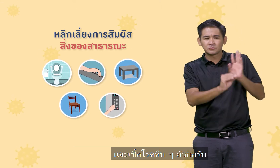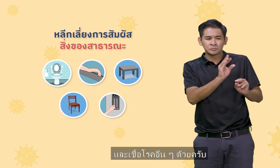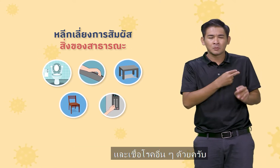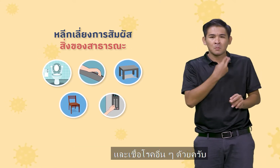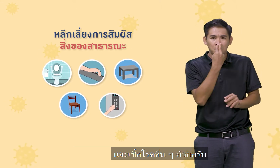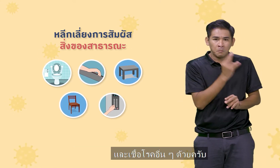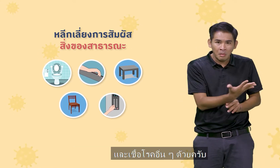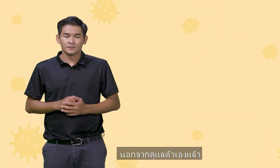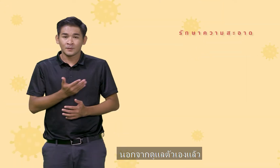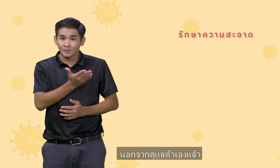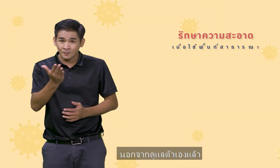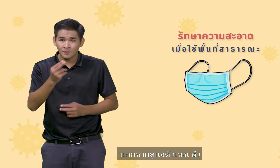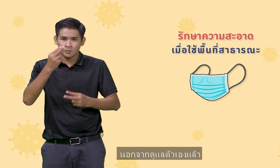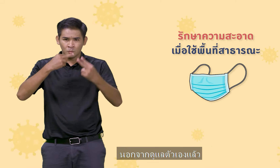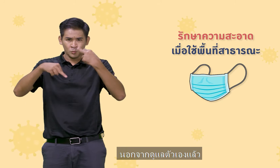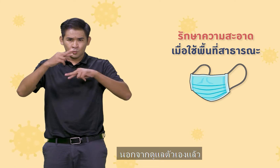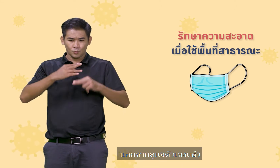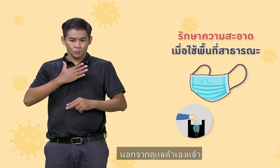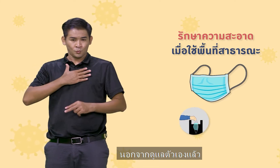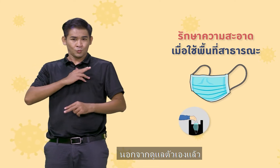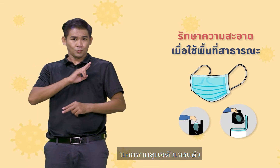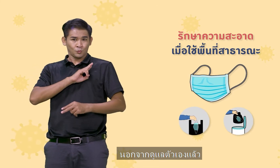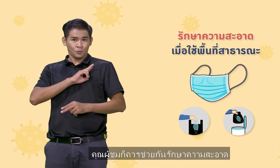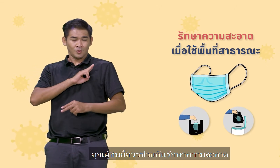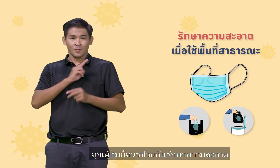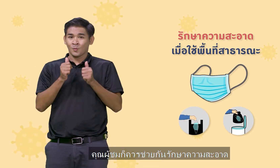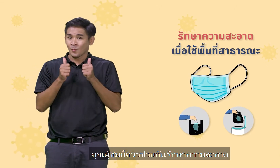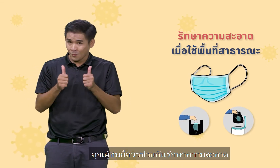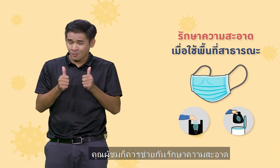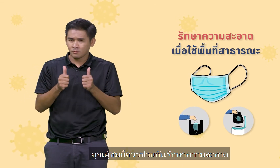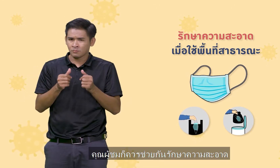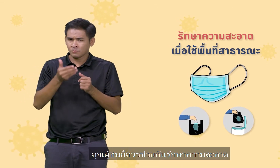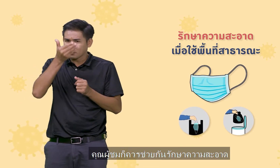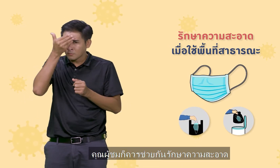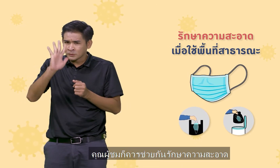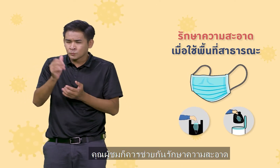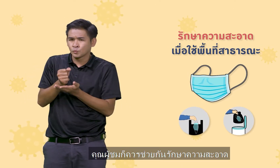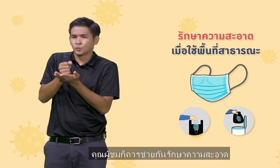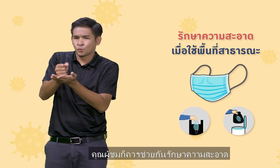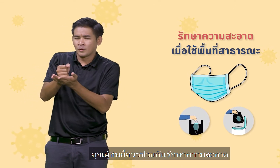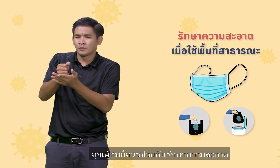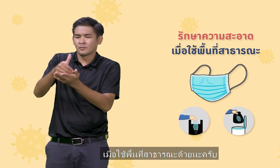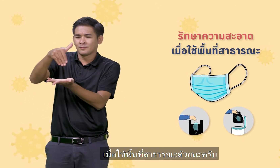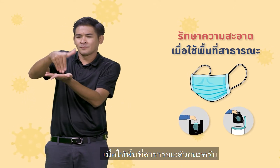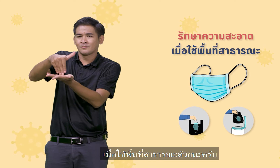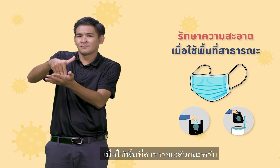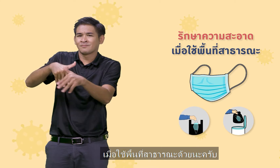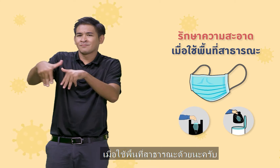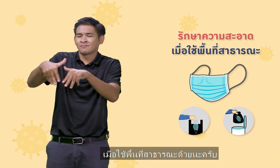ครับนอกจากดูแลตัวเองแล้วคุณผู้ชมควรช่วยกันรักษาความสะอาดเมื่อใช้พื้นที่สาธารณะด้วยน